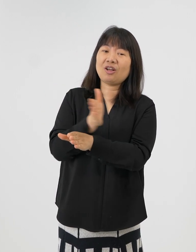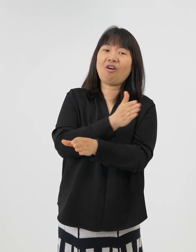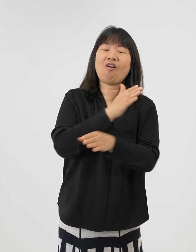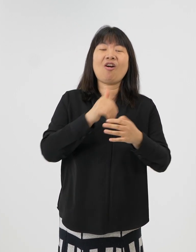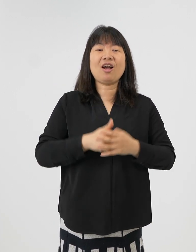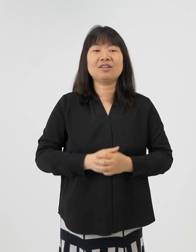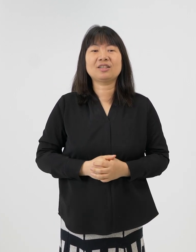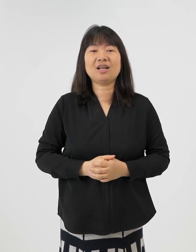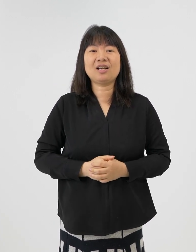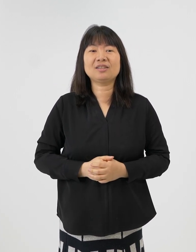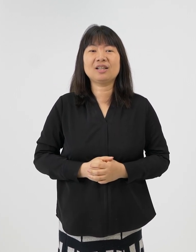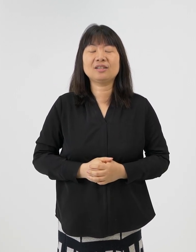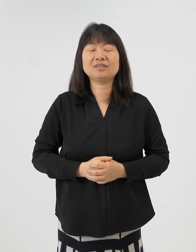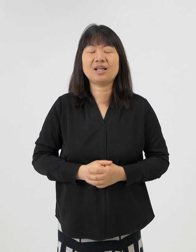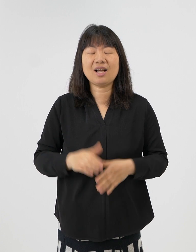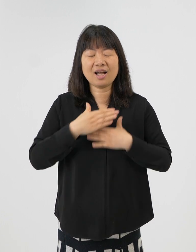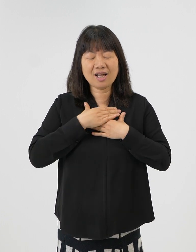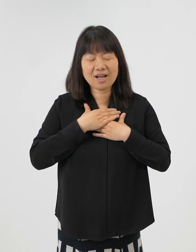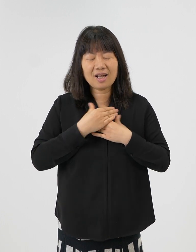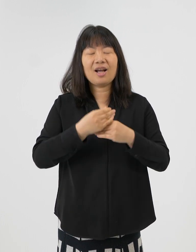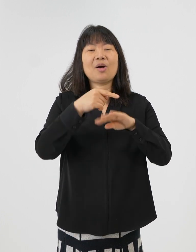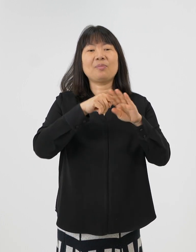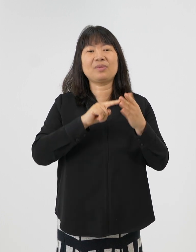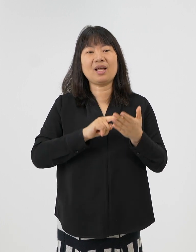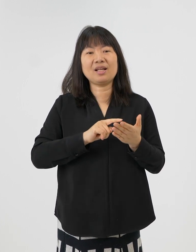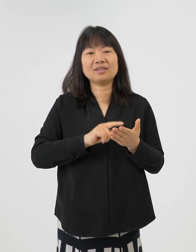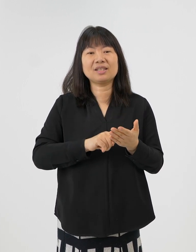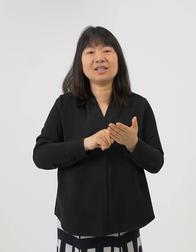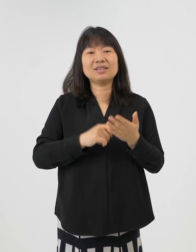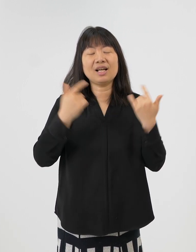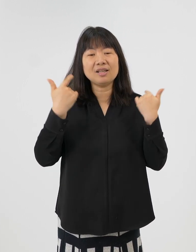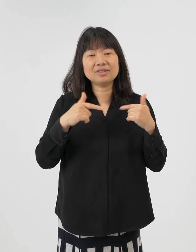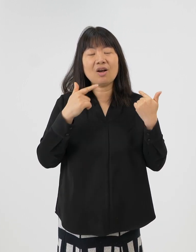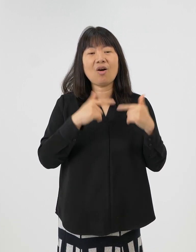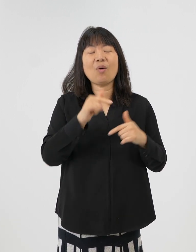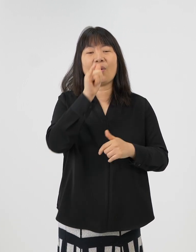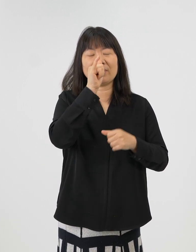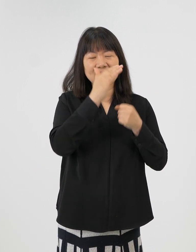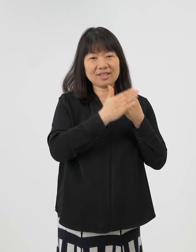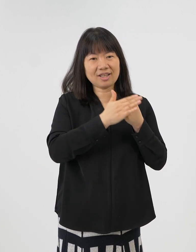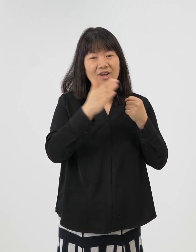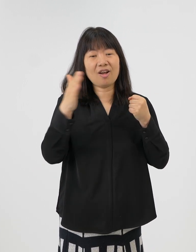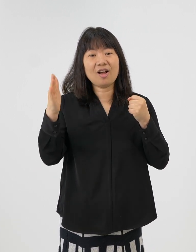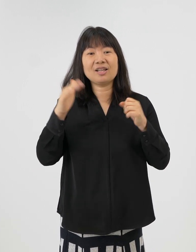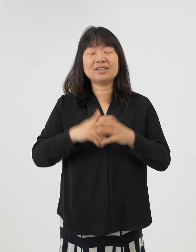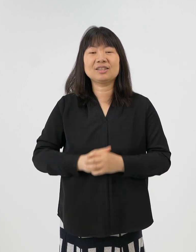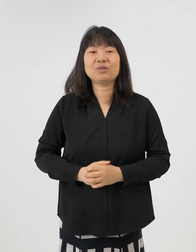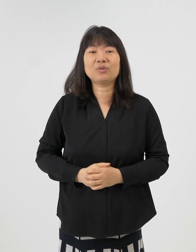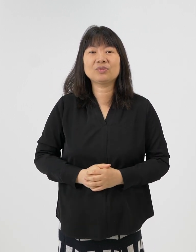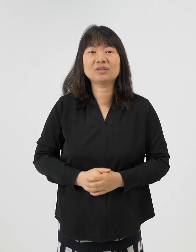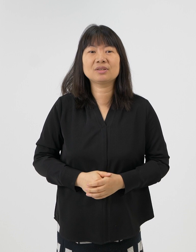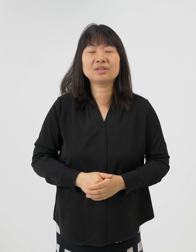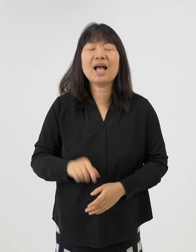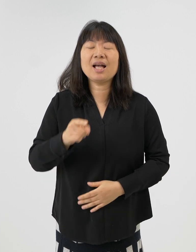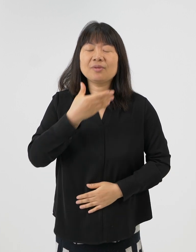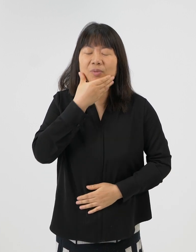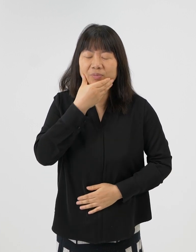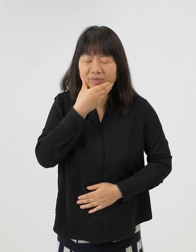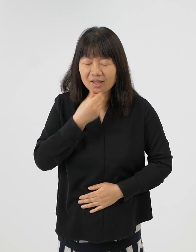그날부터 평안한 마음 늘 있어서 이